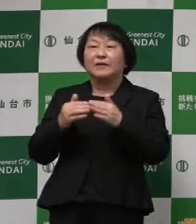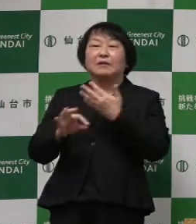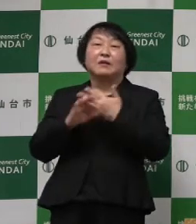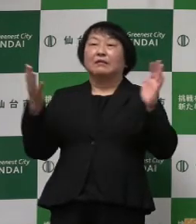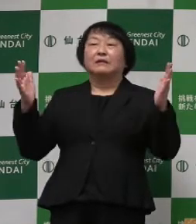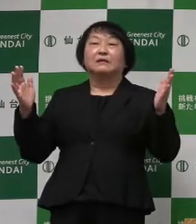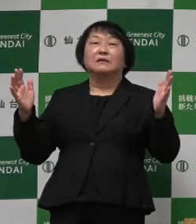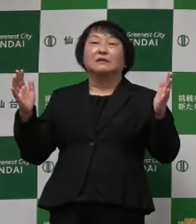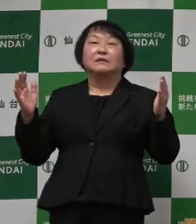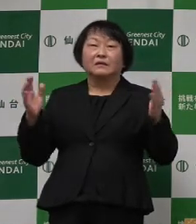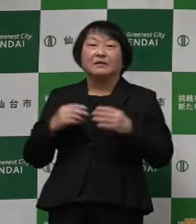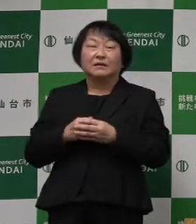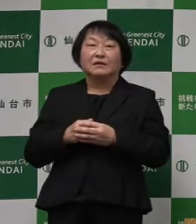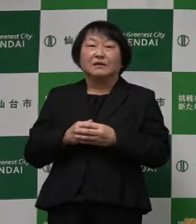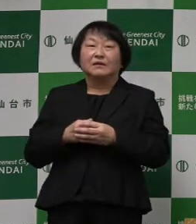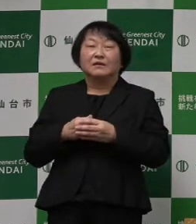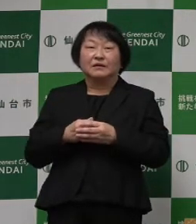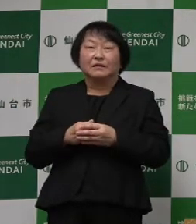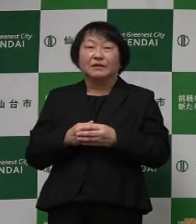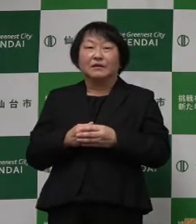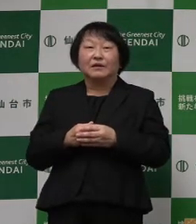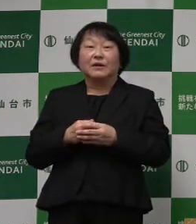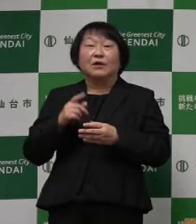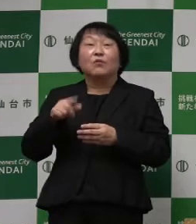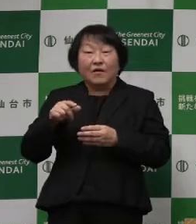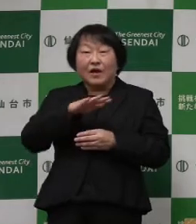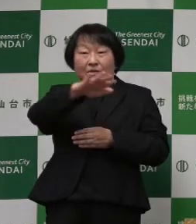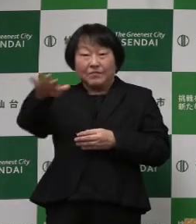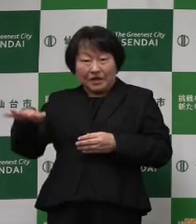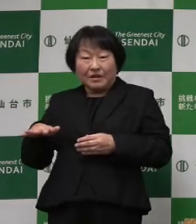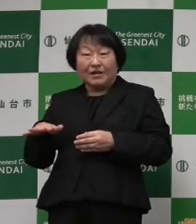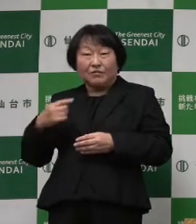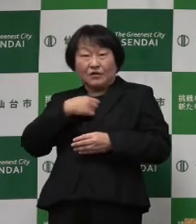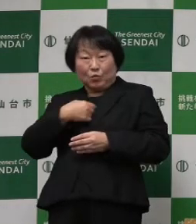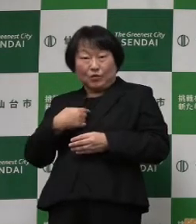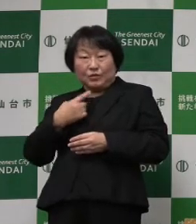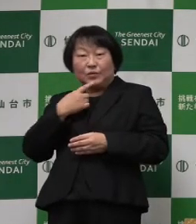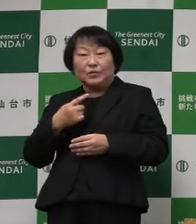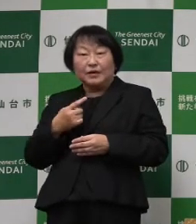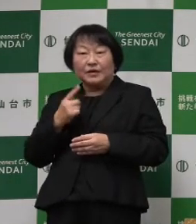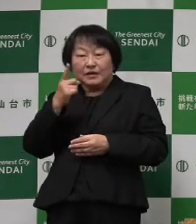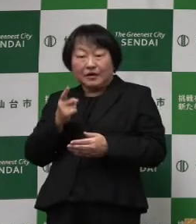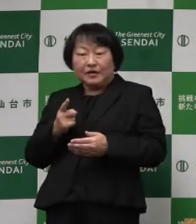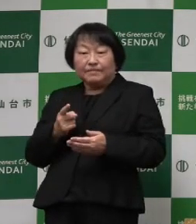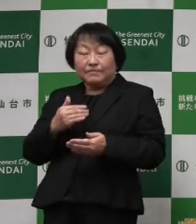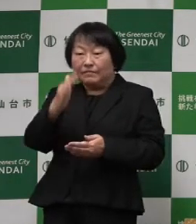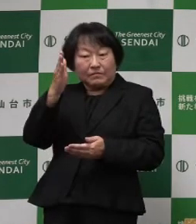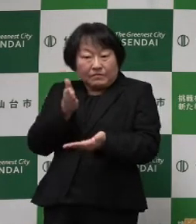ね。郡市長としてはこれは民意として一回立ち止まった方がいいんではないかという考えでしょうか。